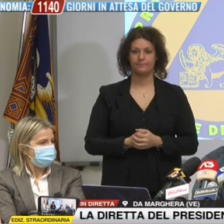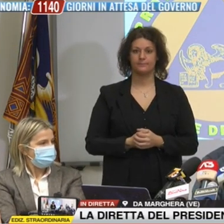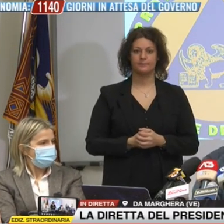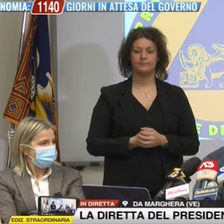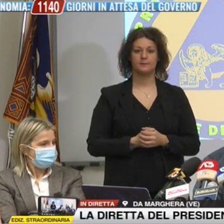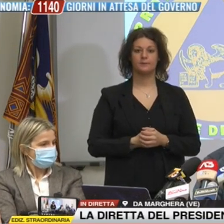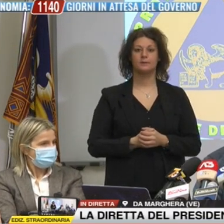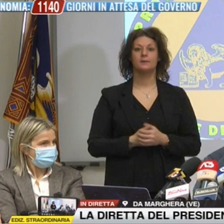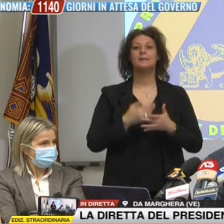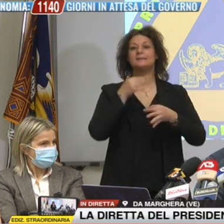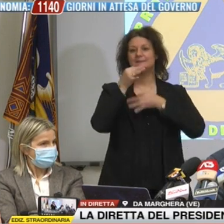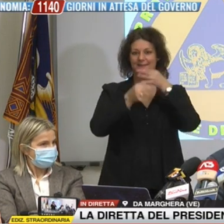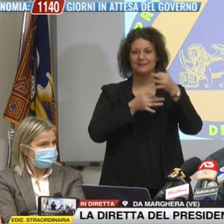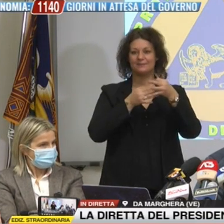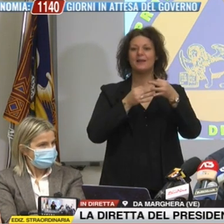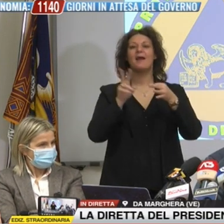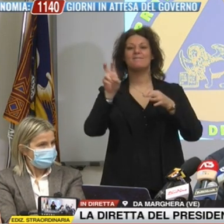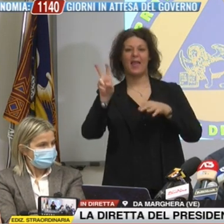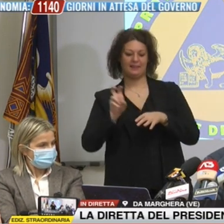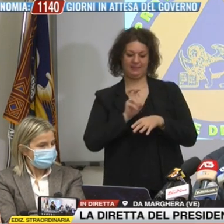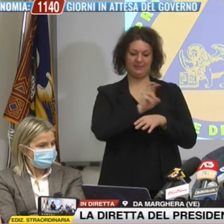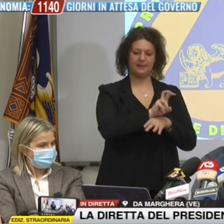ce ne sono grosso modo altrettanti che escono.